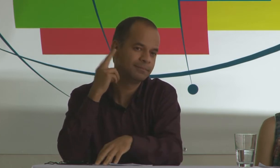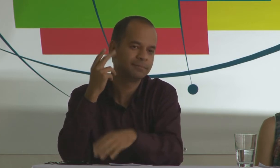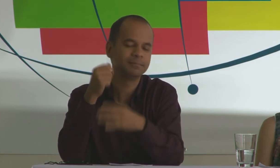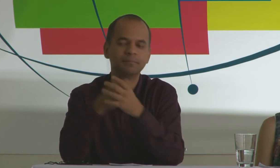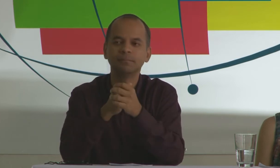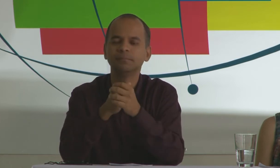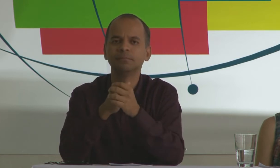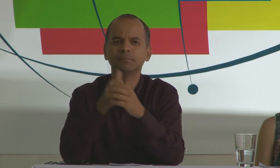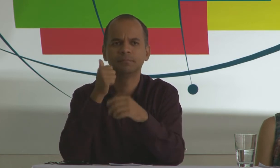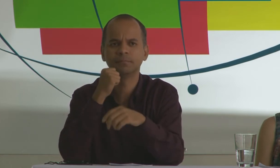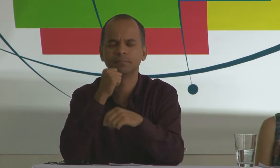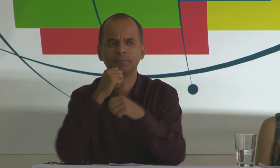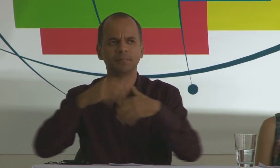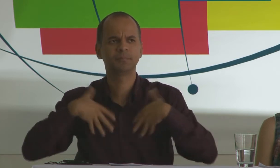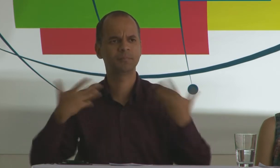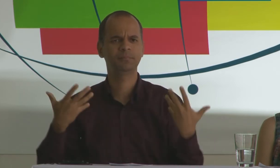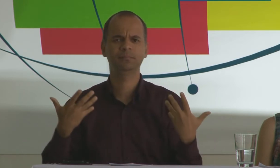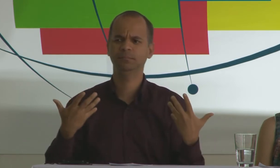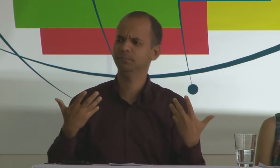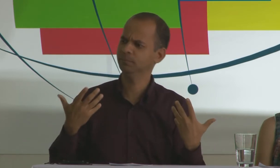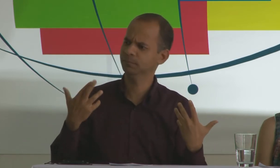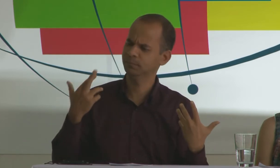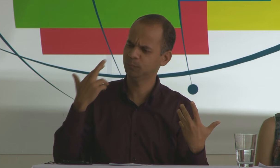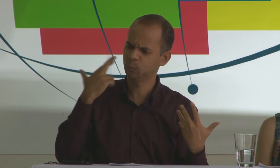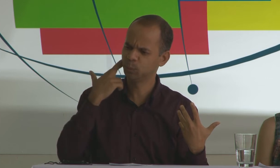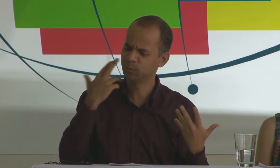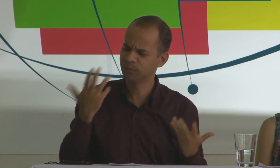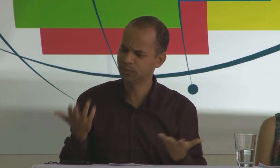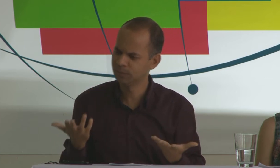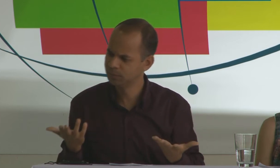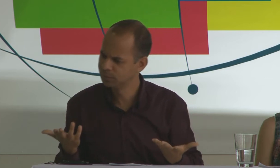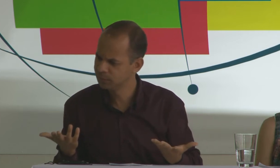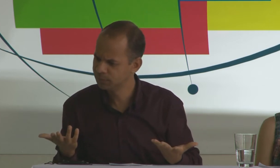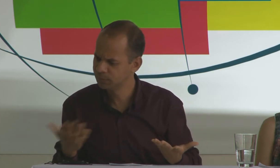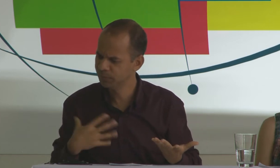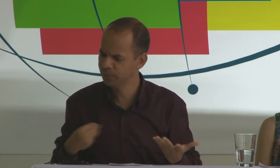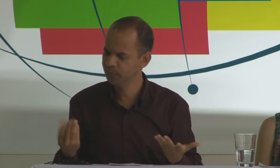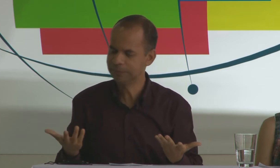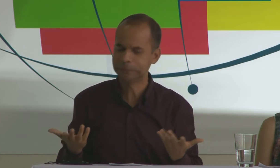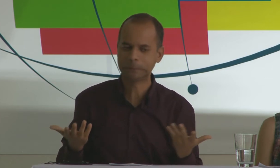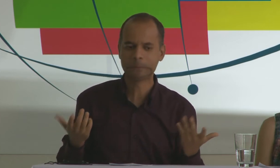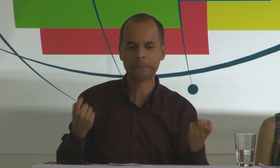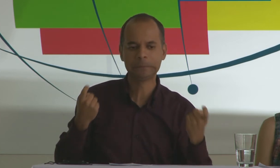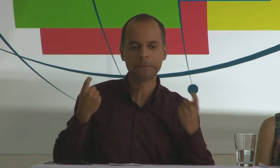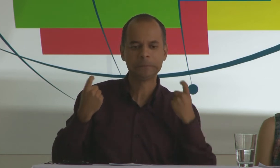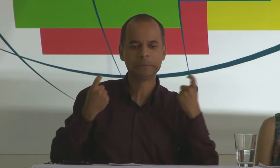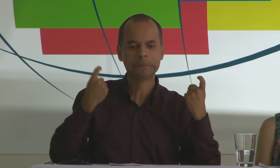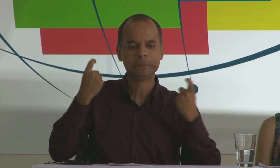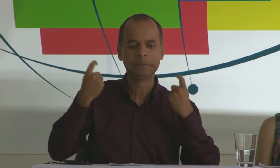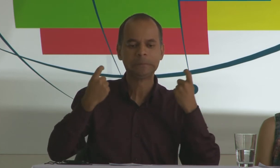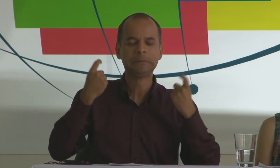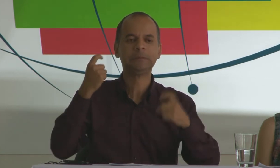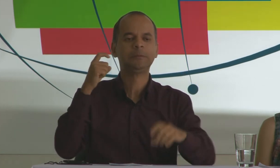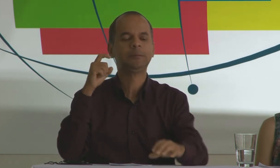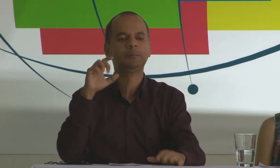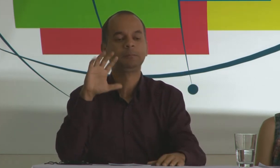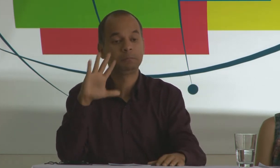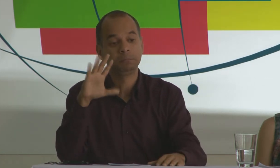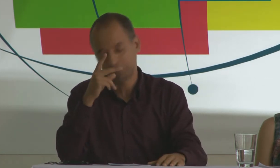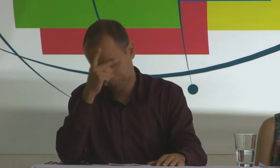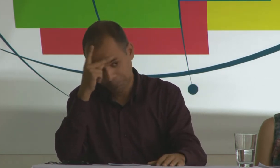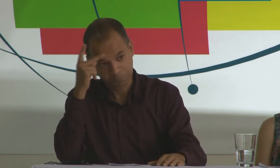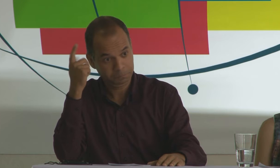descobrindo a questão da minha surdez. Aí foi diagnosticado realmente que eu era surdo. E foi aquela sensação, e agora? O que eu vou